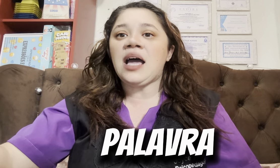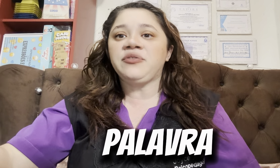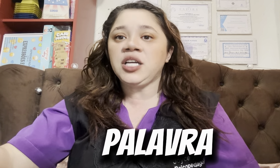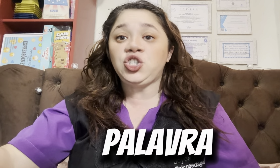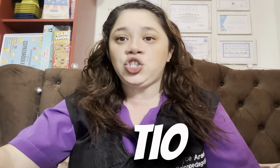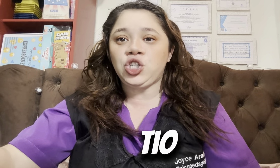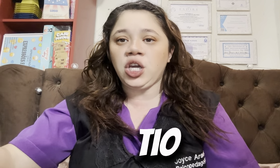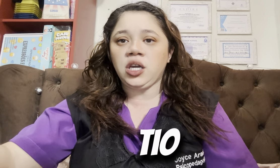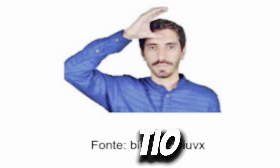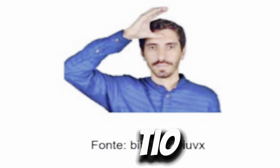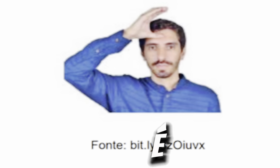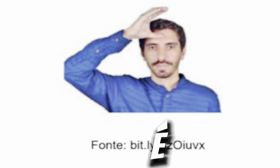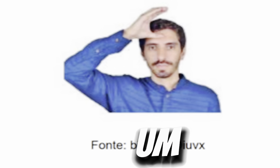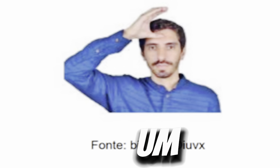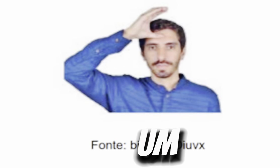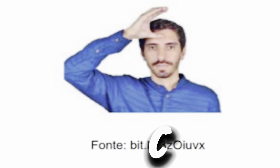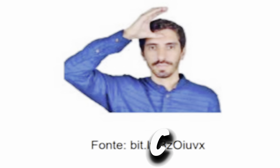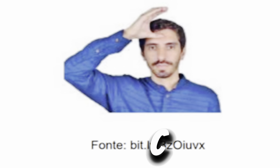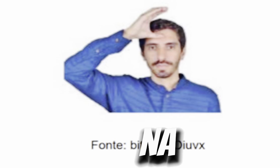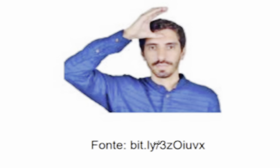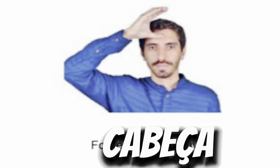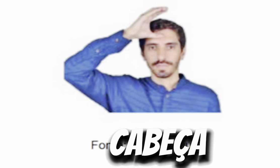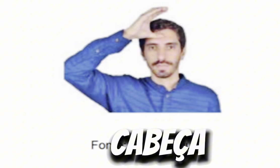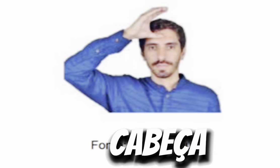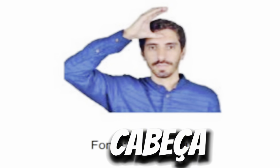palavra tio é um C na cabeça,